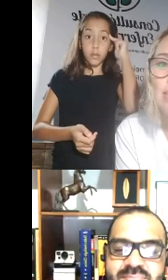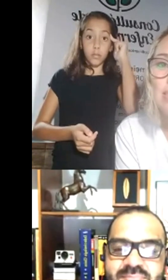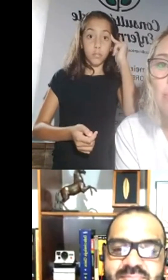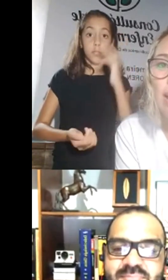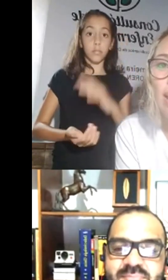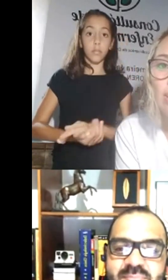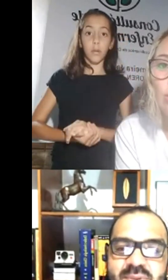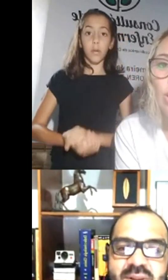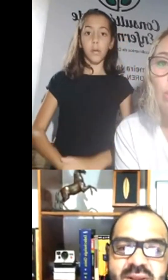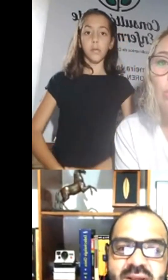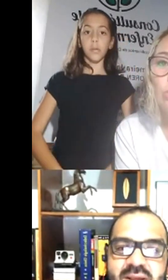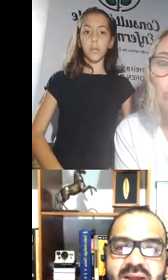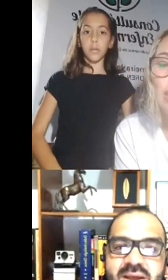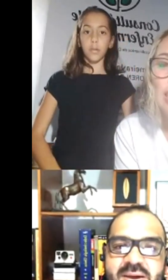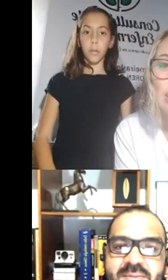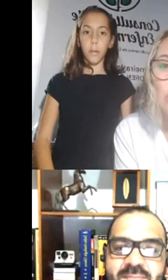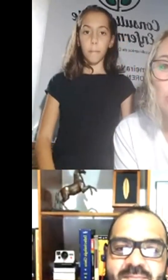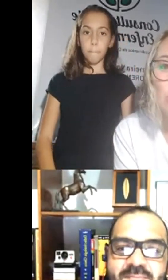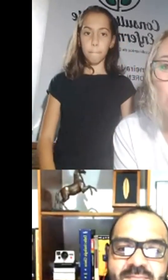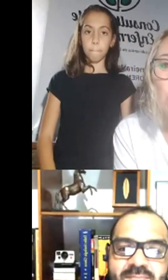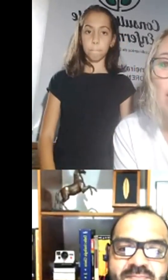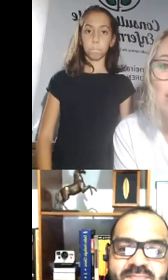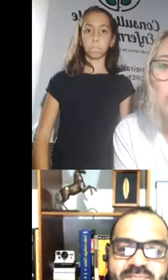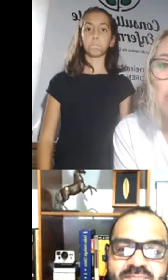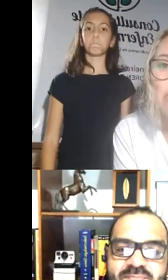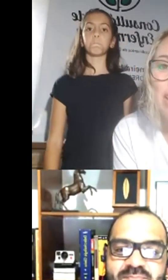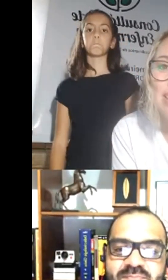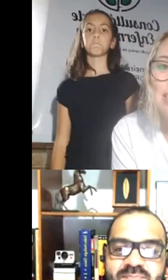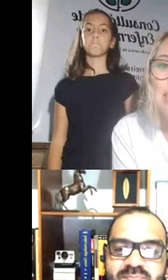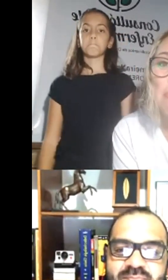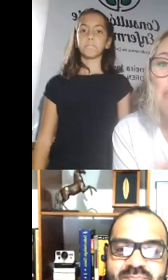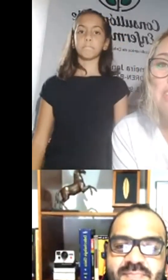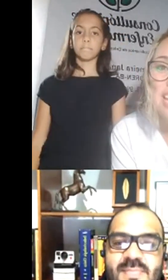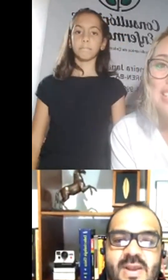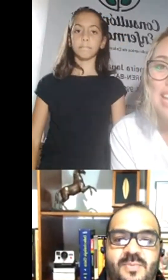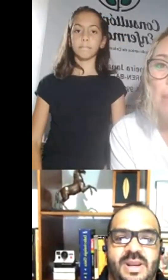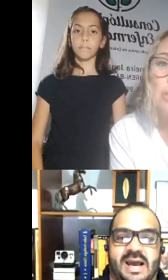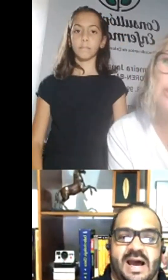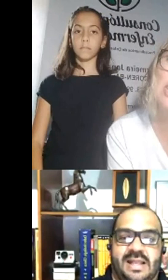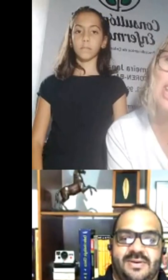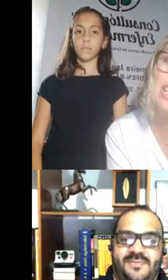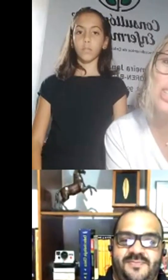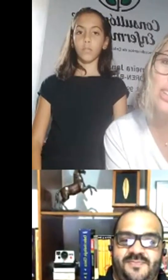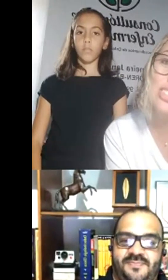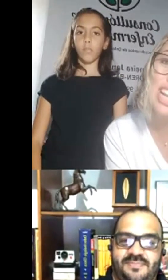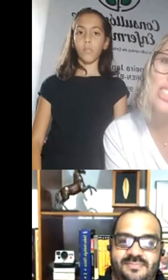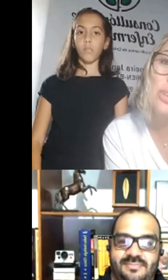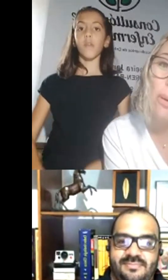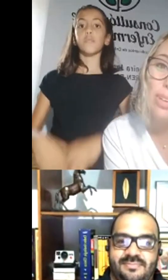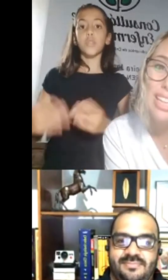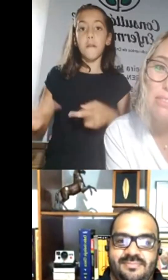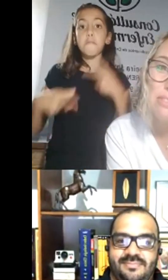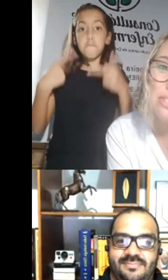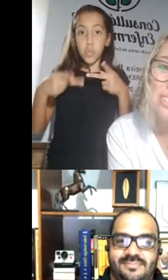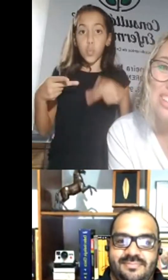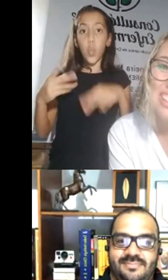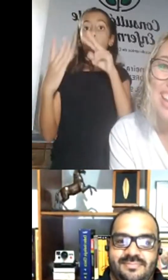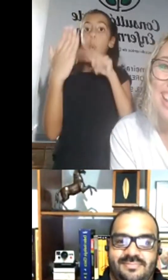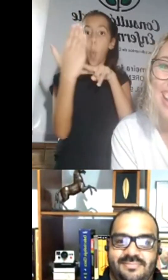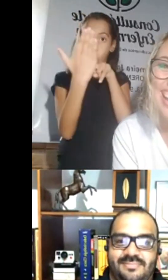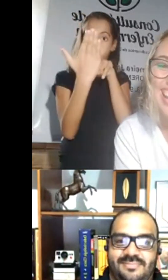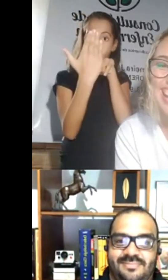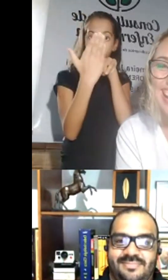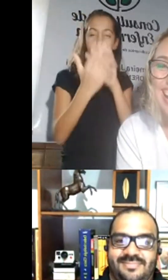que participaram. Muito obrigada, doutor Diogo, mais uma vez. E para finalizar, porque você Obrigado. já indicou o livro,